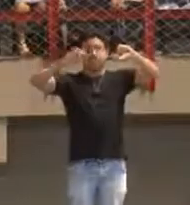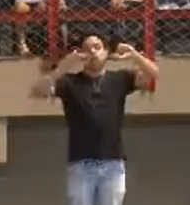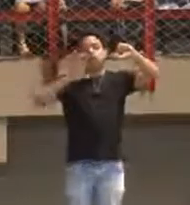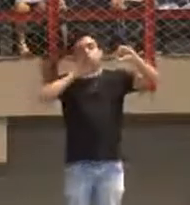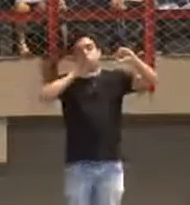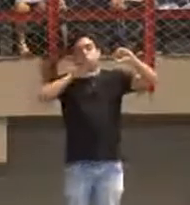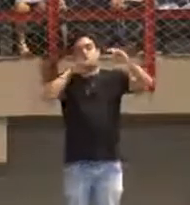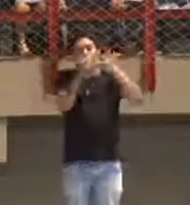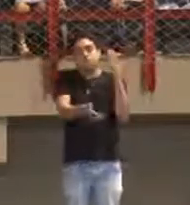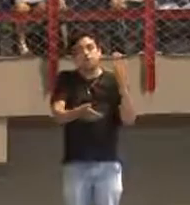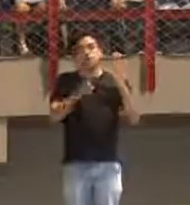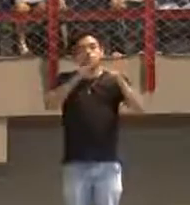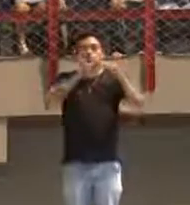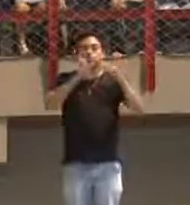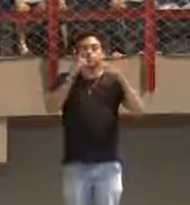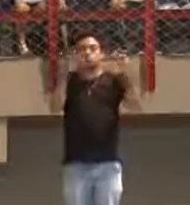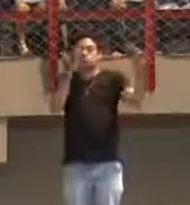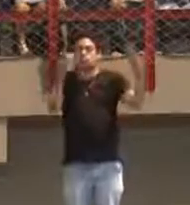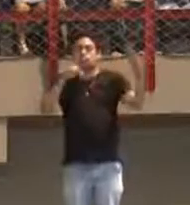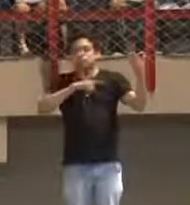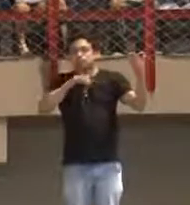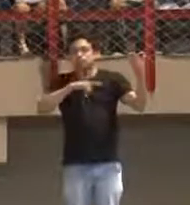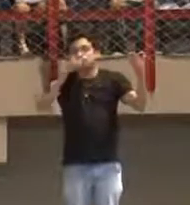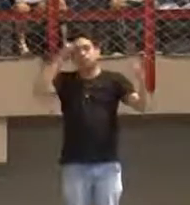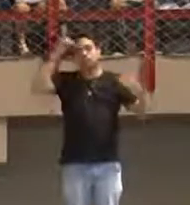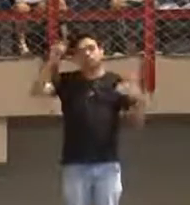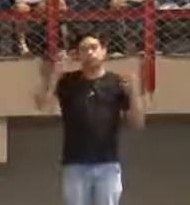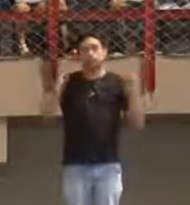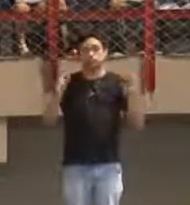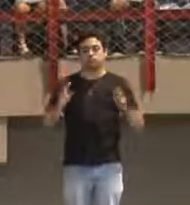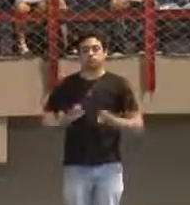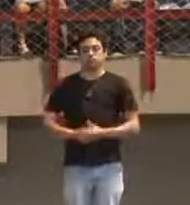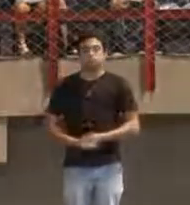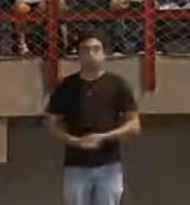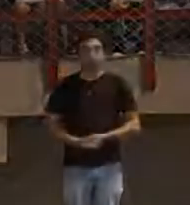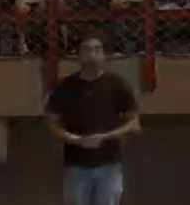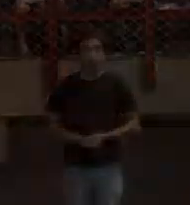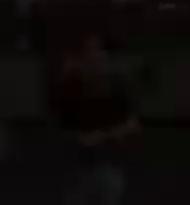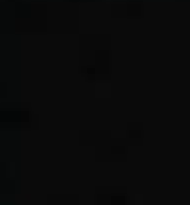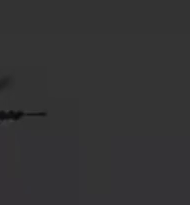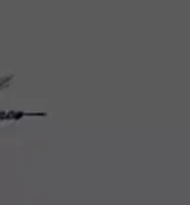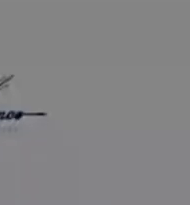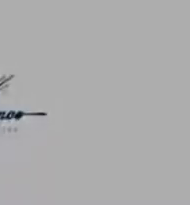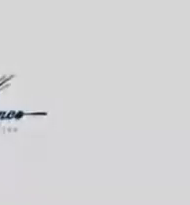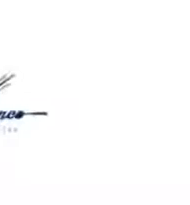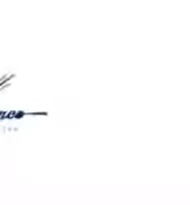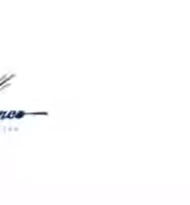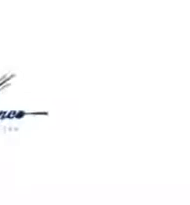dúvida se existe ou não vírgula naquele momento ali no texto. Tá certo?